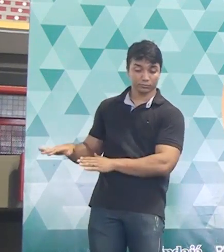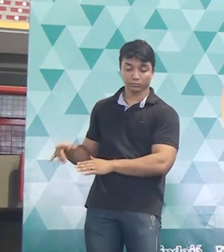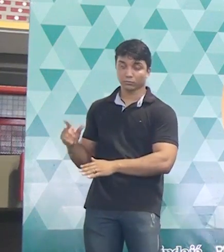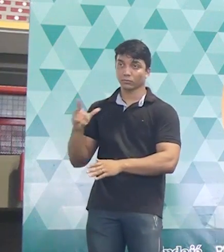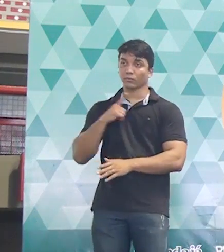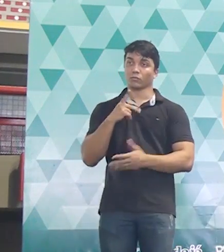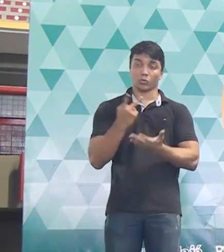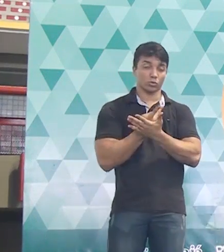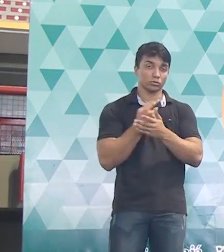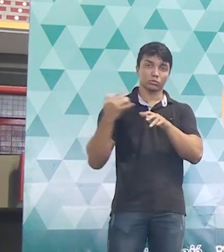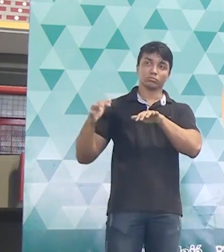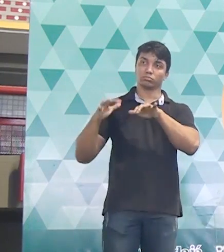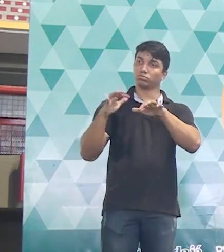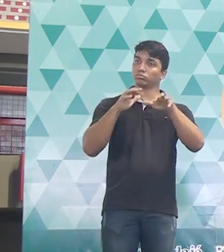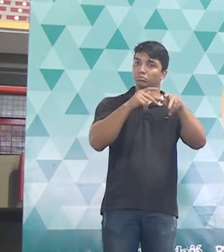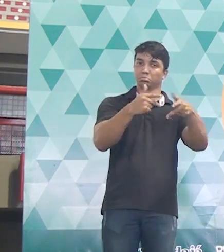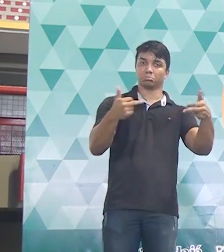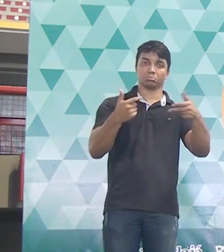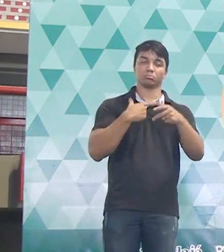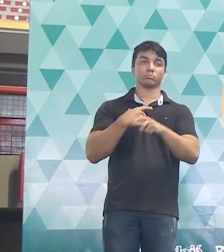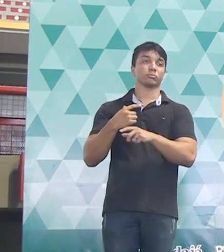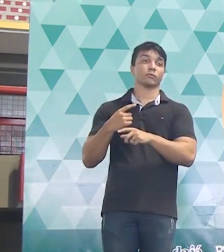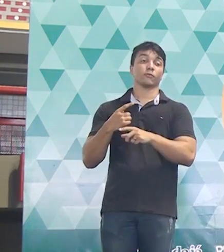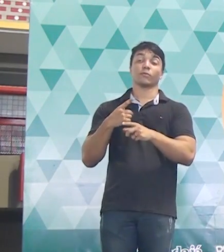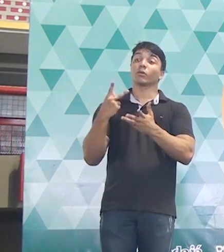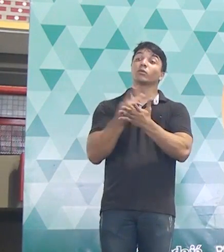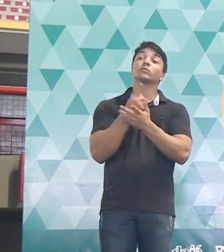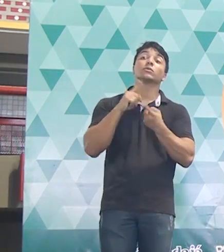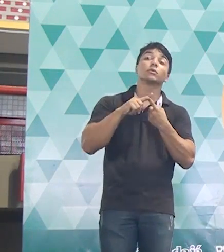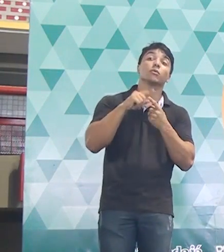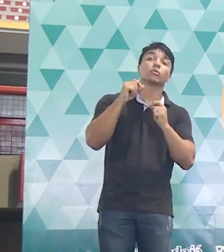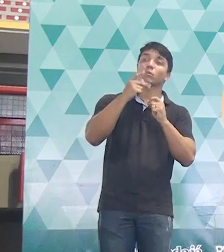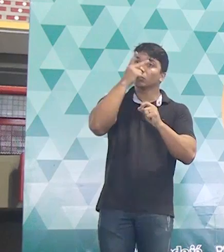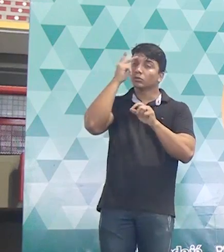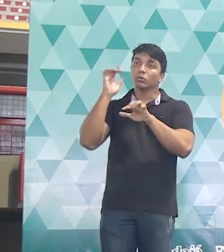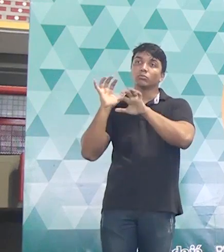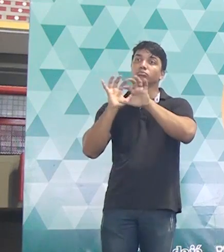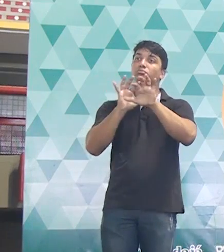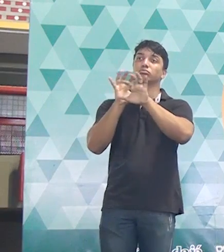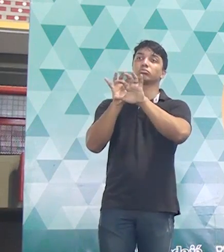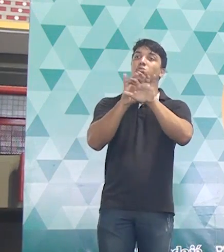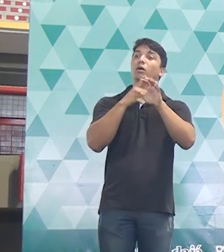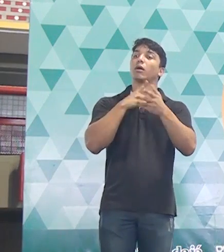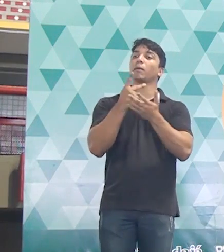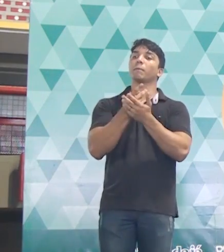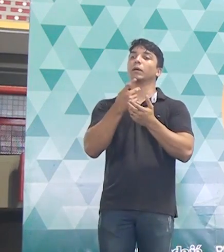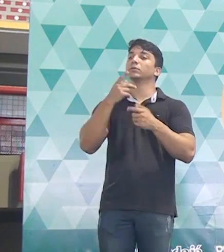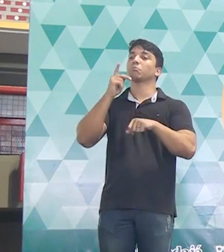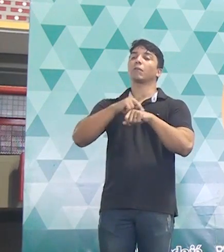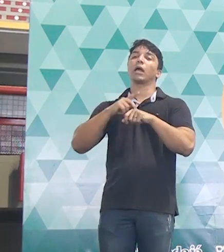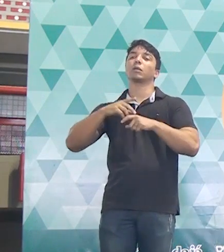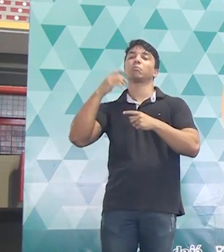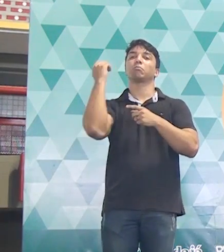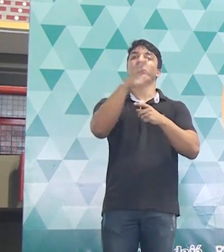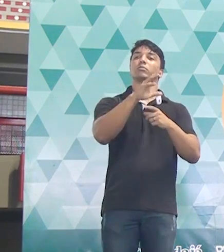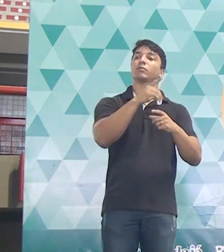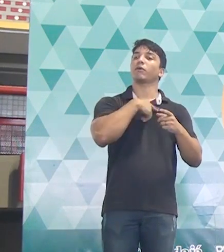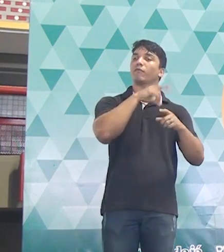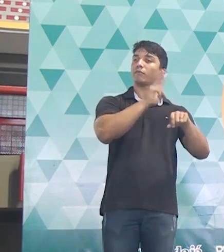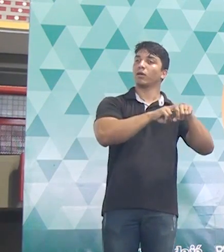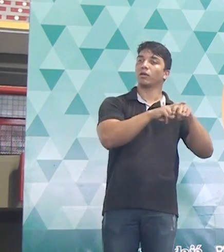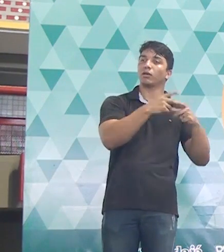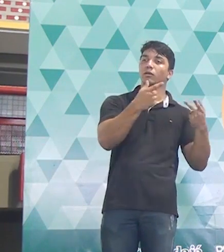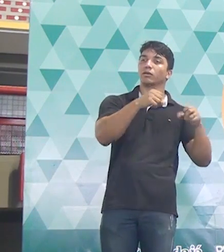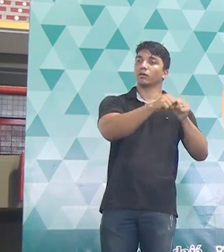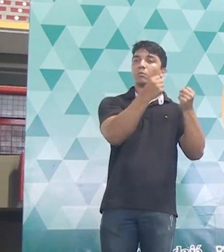havia muita manifestação. E quando havia manifestação, havia pessoas infiltradas para depredar, para vandalizar,